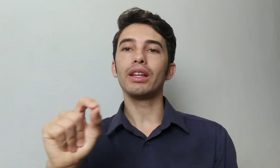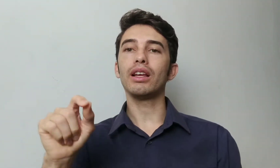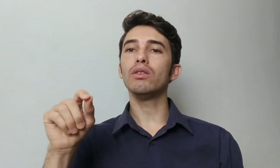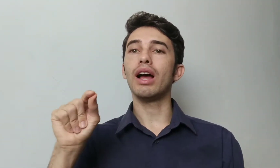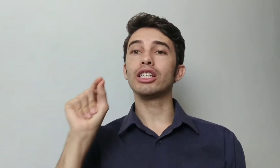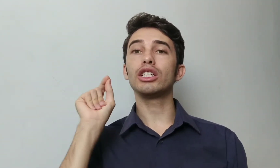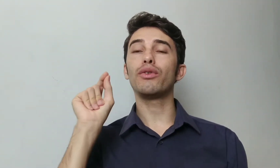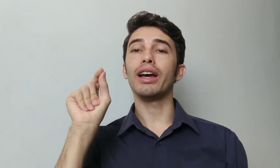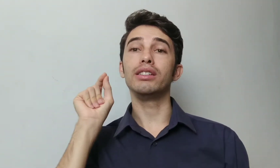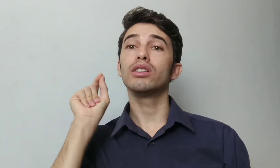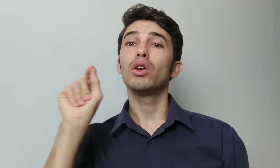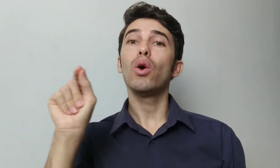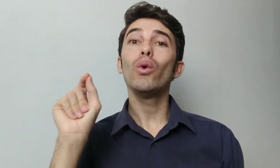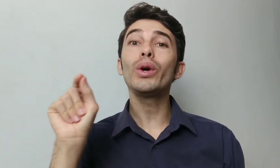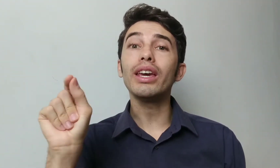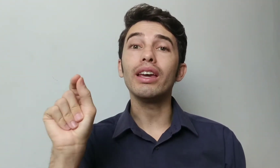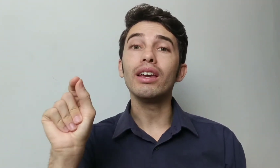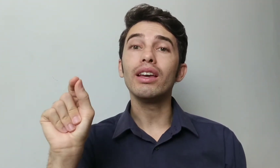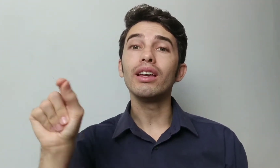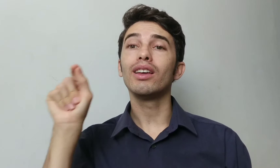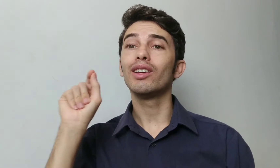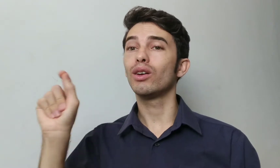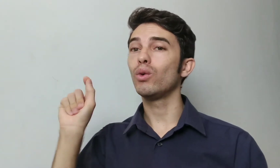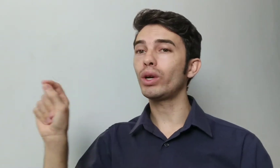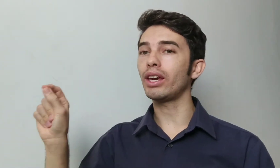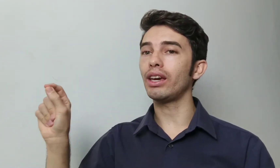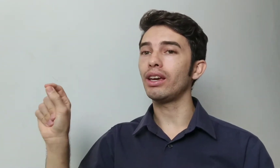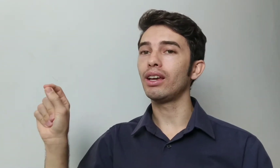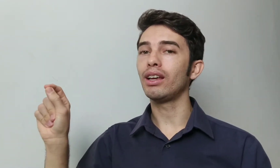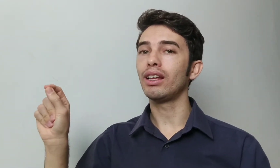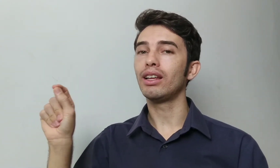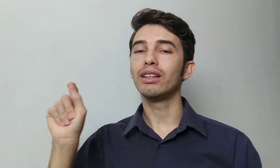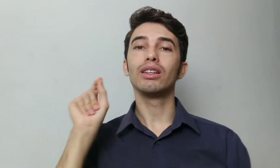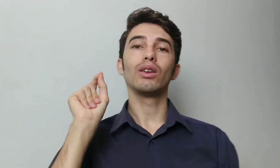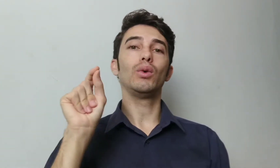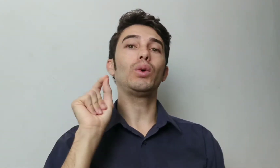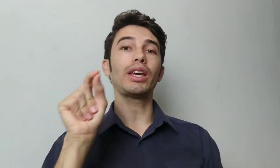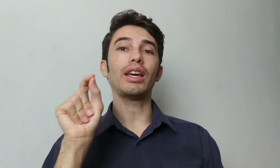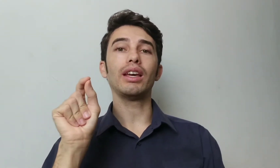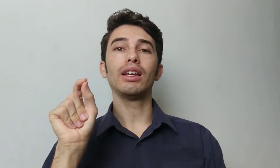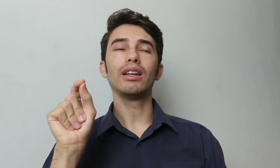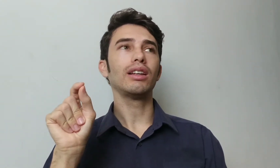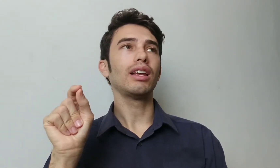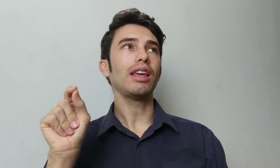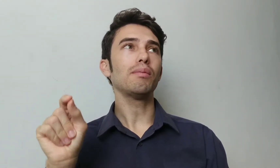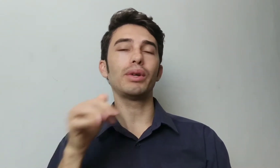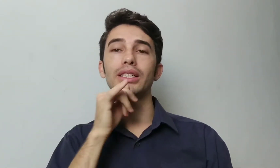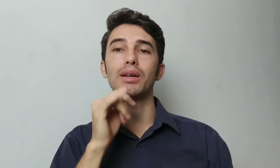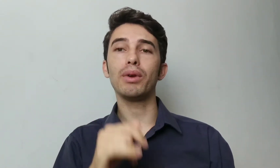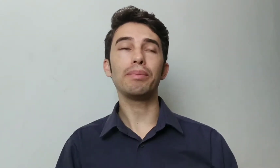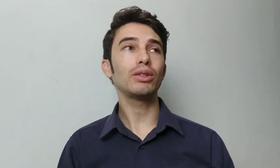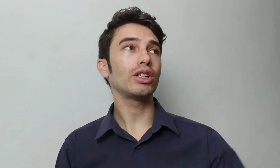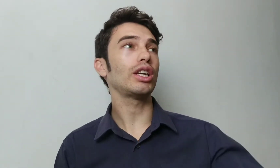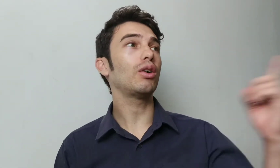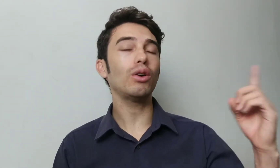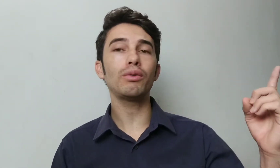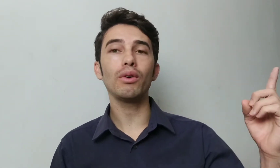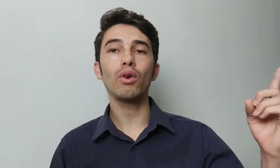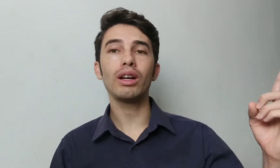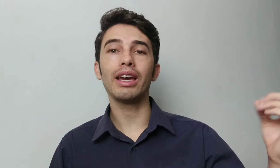Então, a gente faz o que? O que? O que? Por exemplo, a pessoa chegou querendo